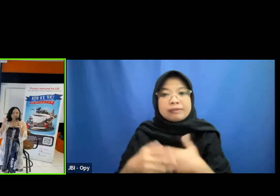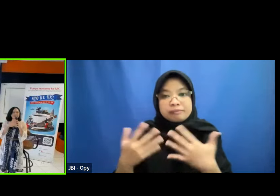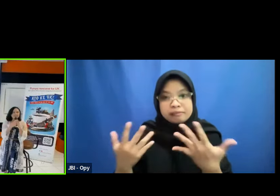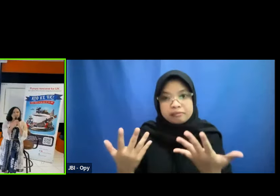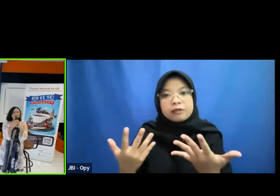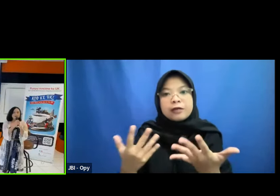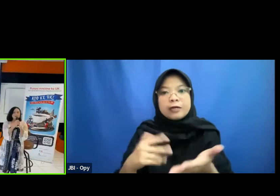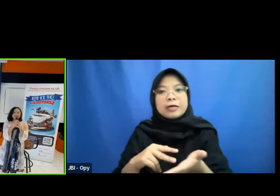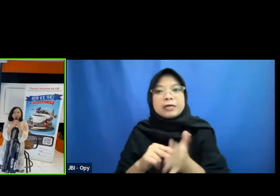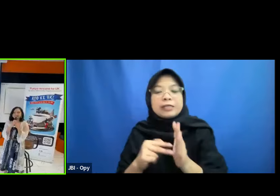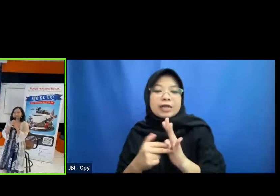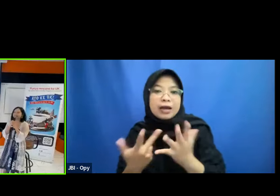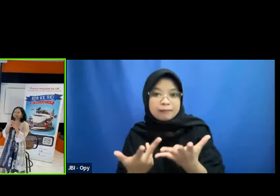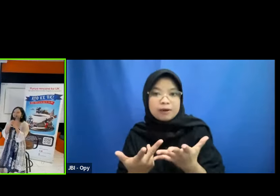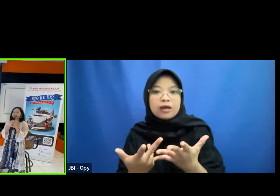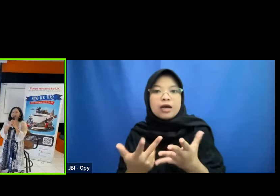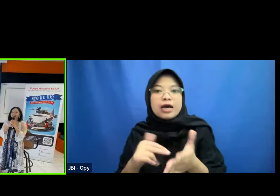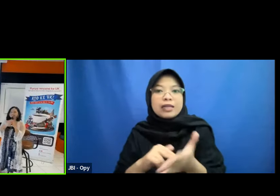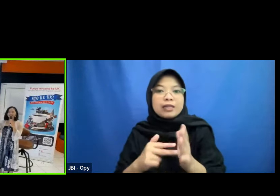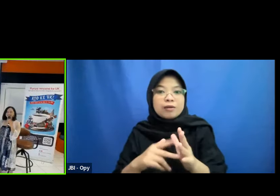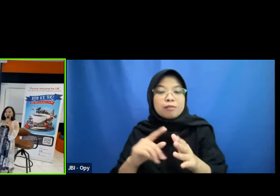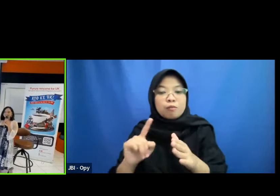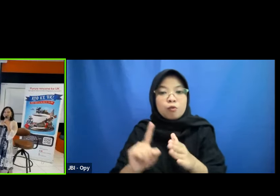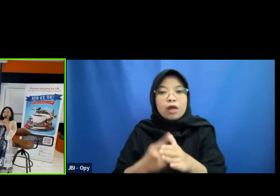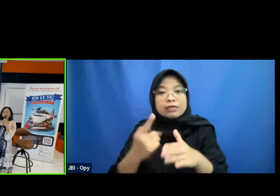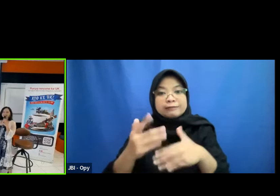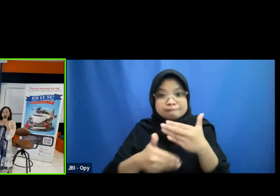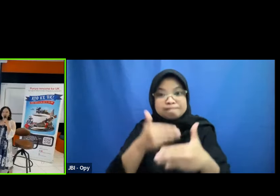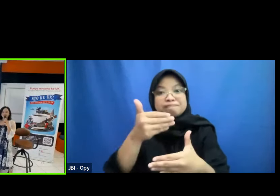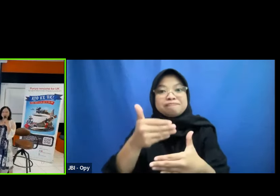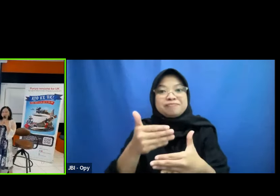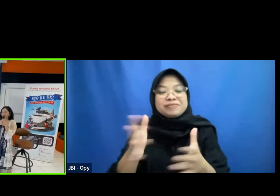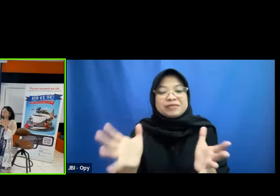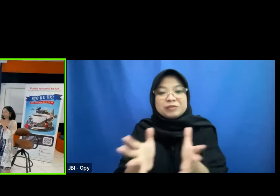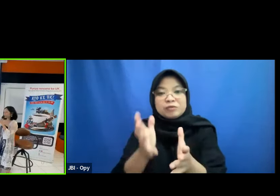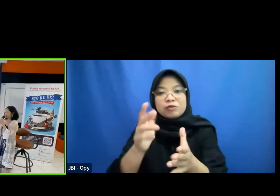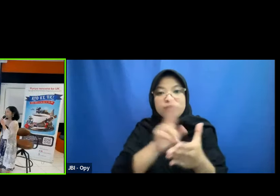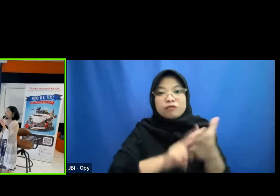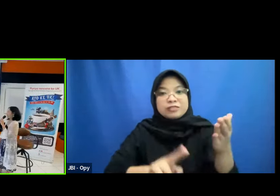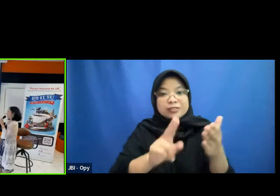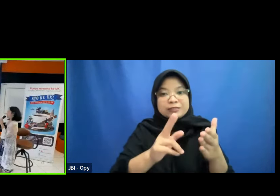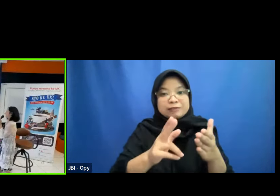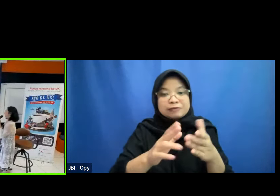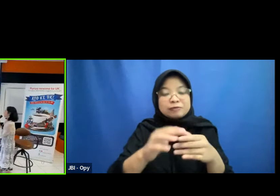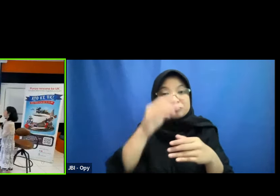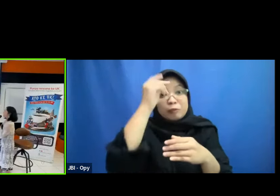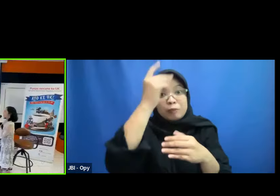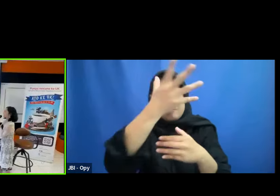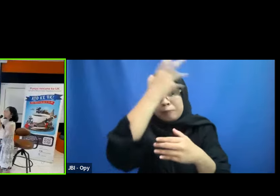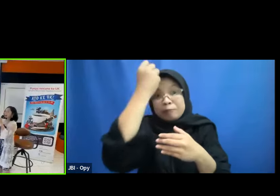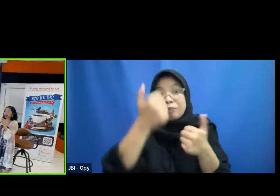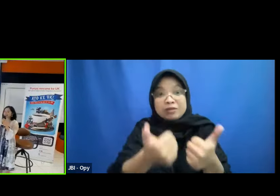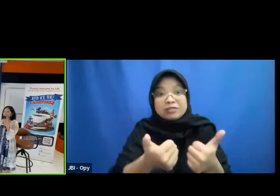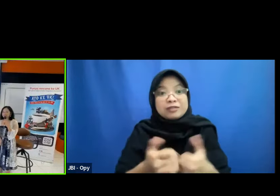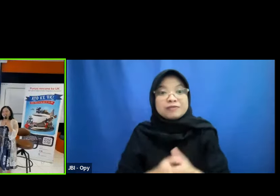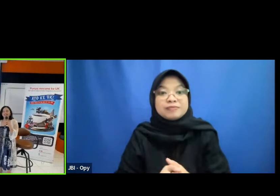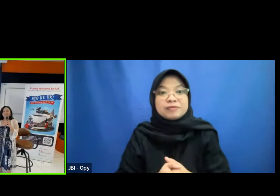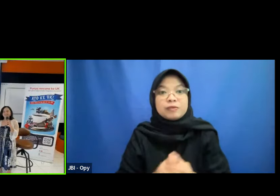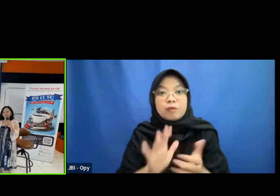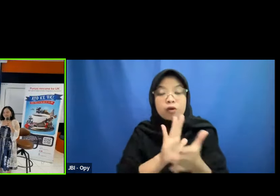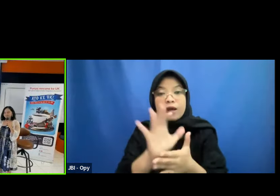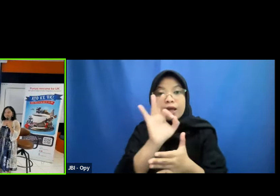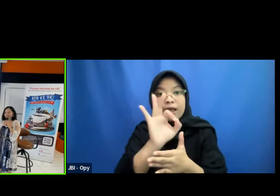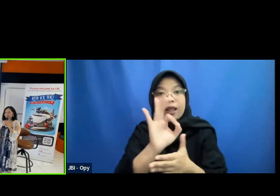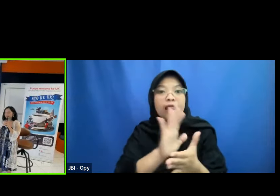kita do our Best And Let God and Universe do it rest nah oke kita langsung